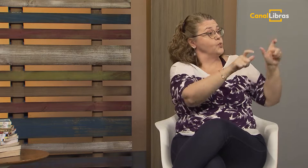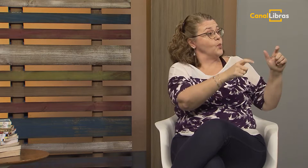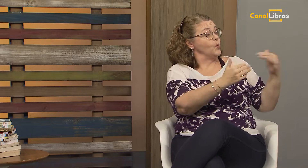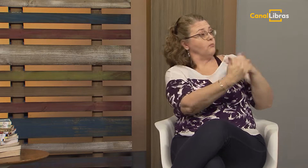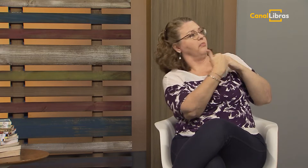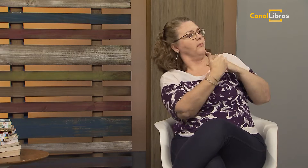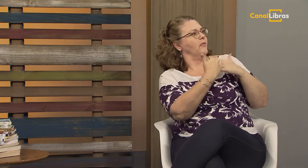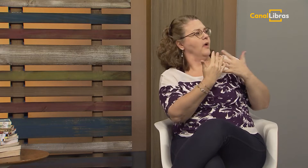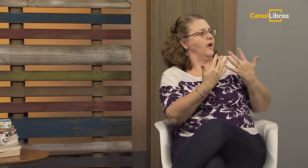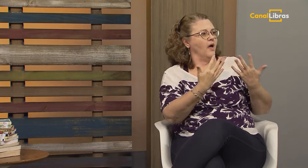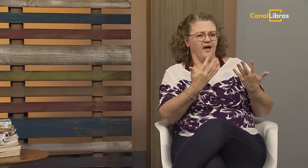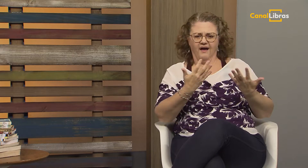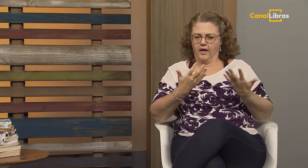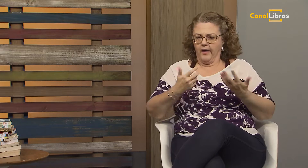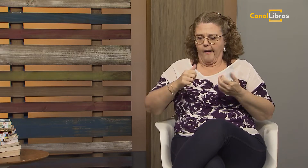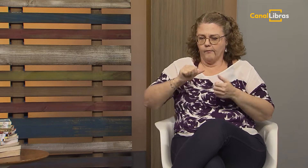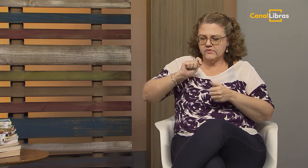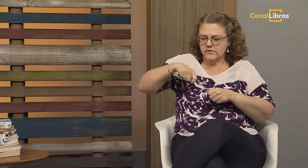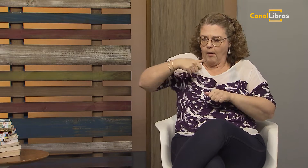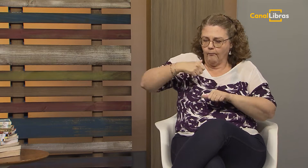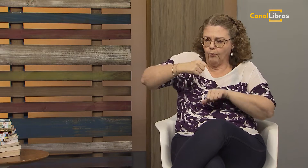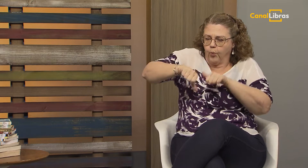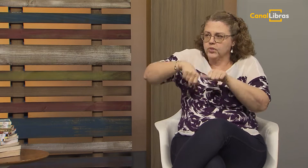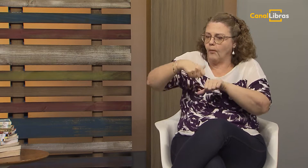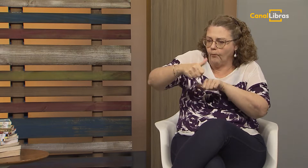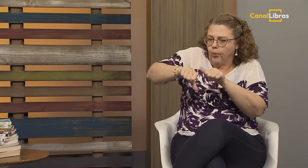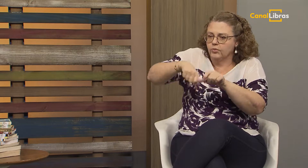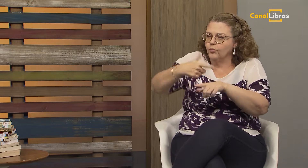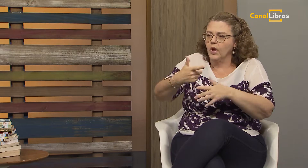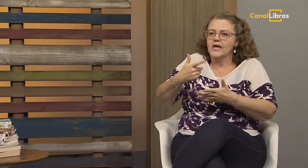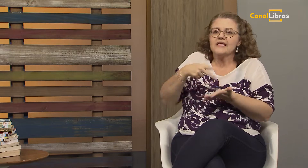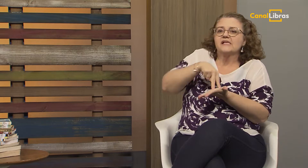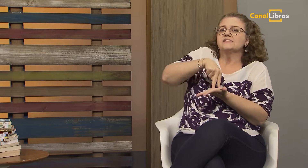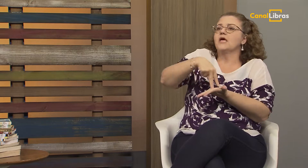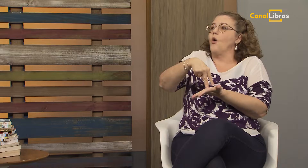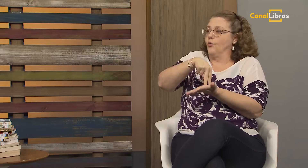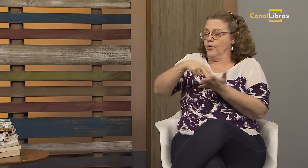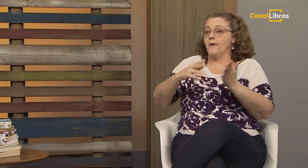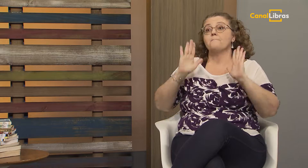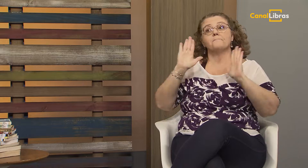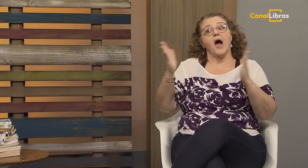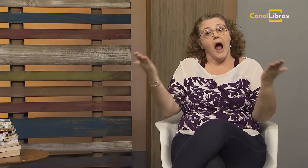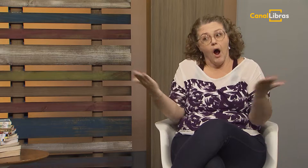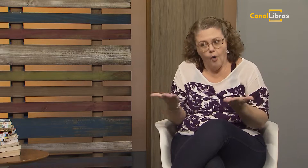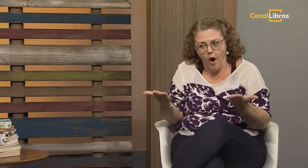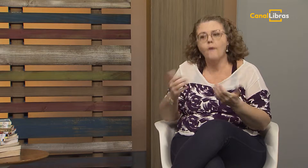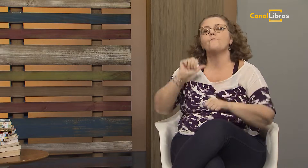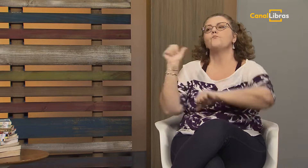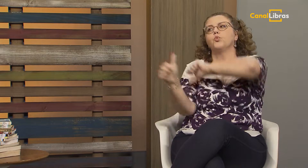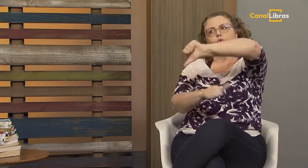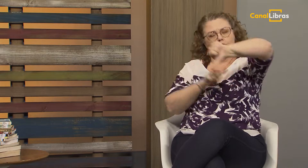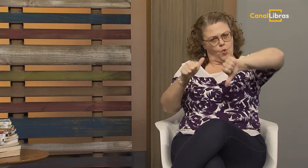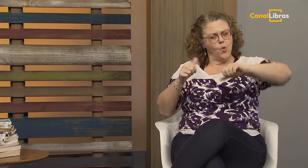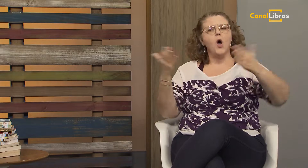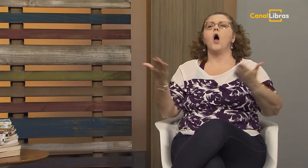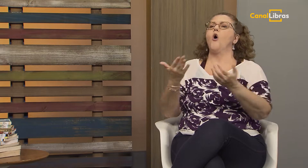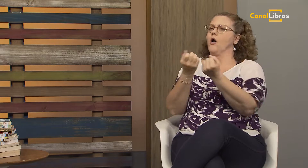quanto à formação da estrutura da língua de sinais e de suas respectivas variações. Havia insegurança nas gerações